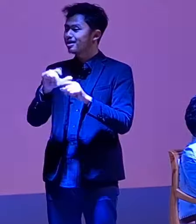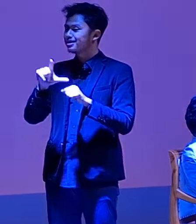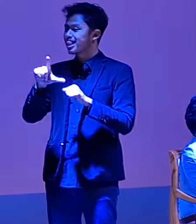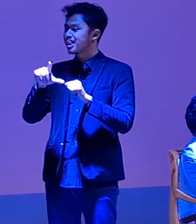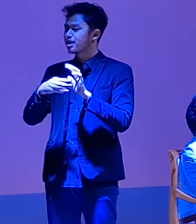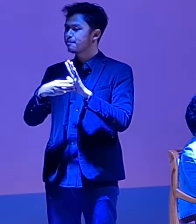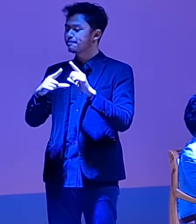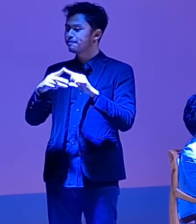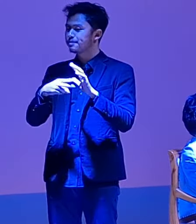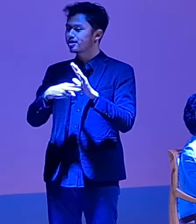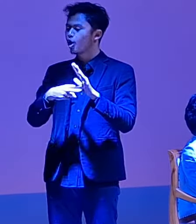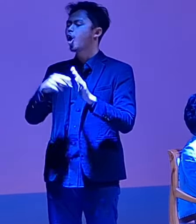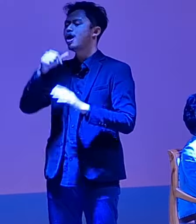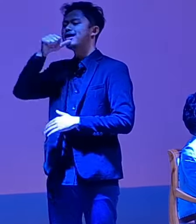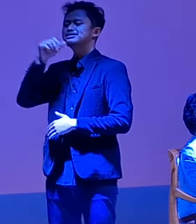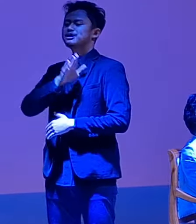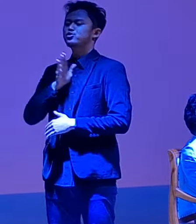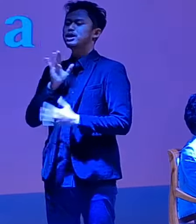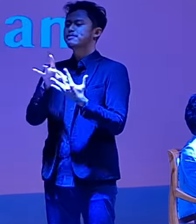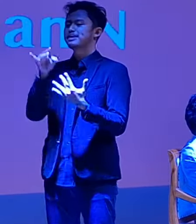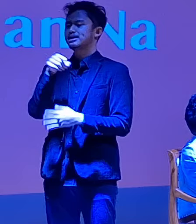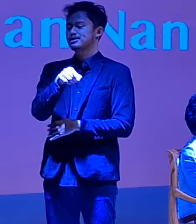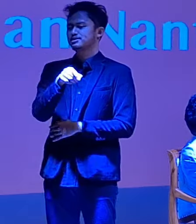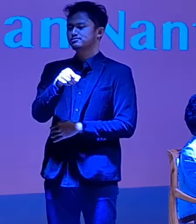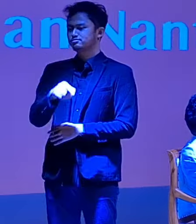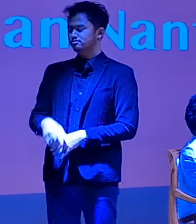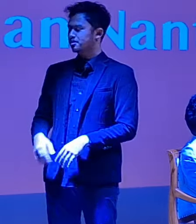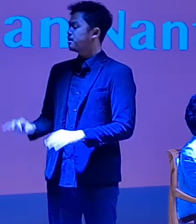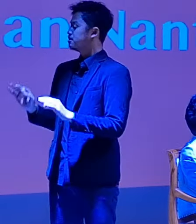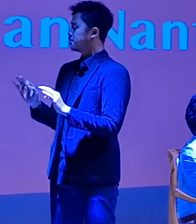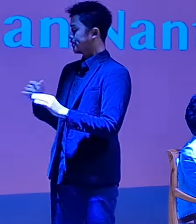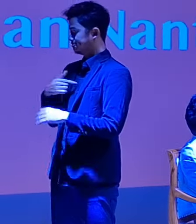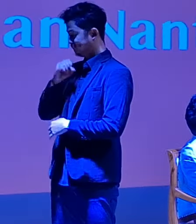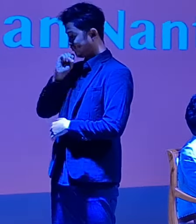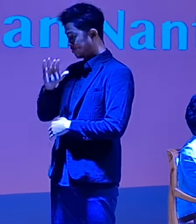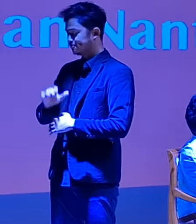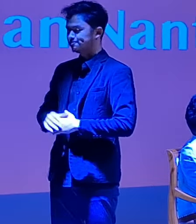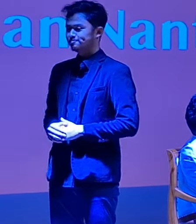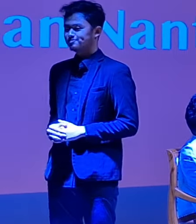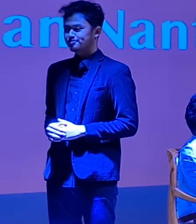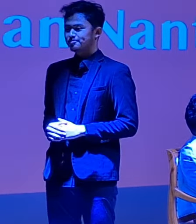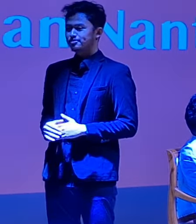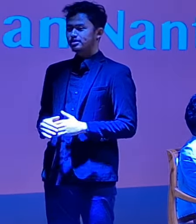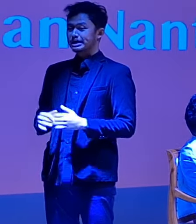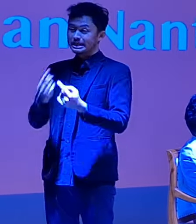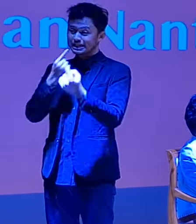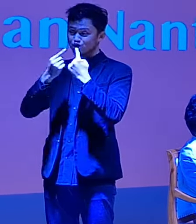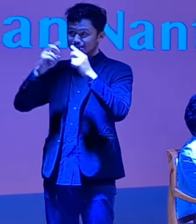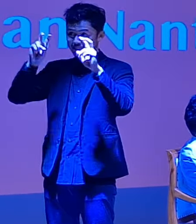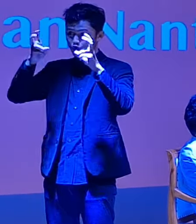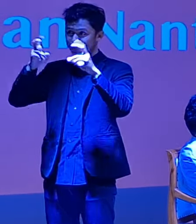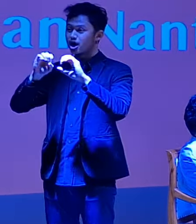yang terasa dari perubahan itu apa? Ya, jadi begini. Dimanapun, ketika kita berbicara tentang sebuah